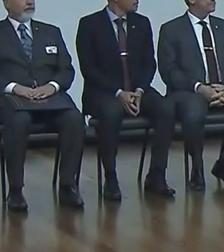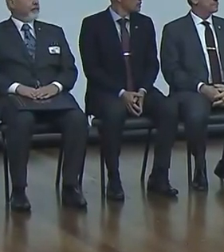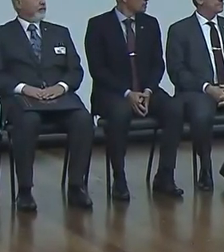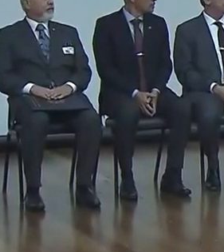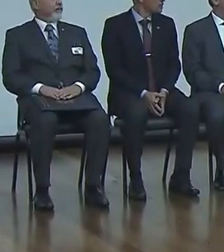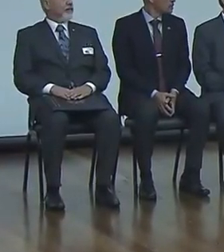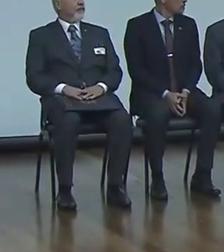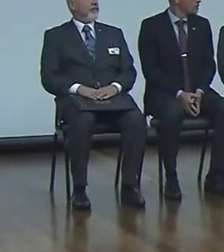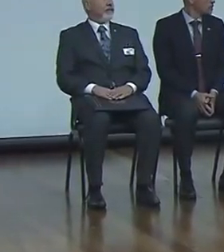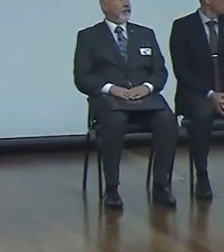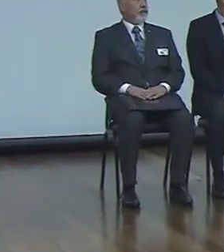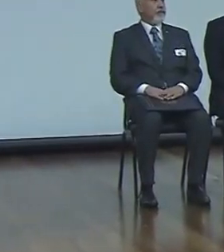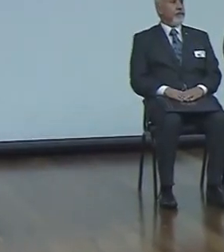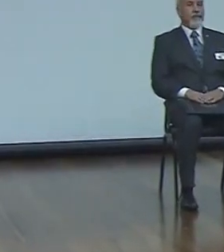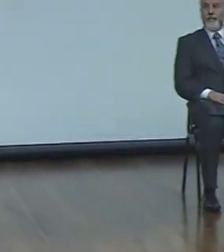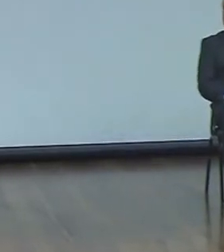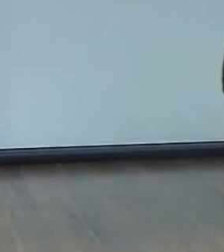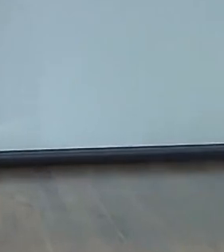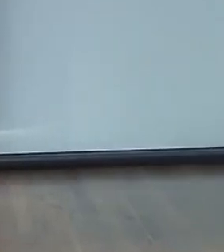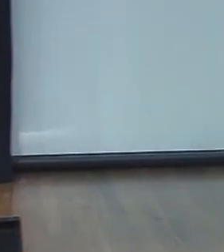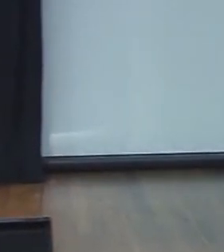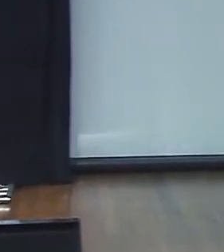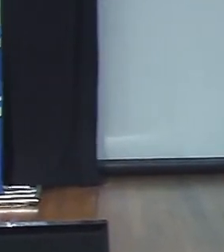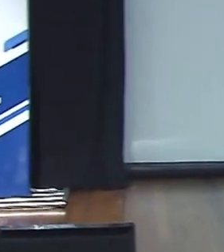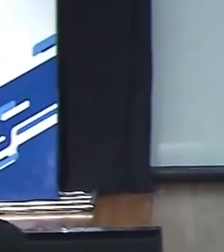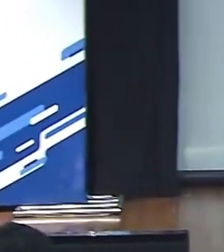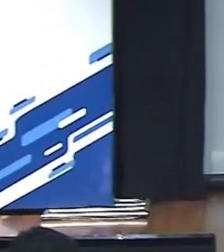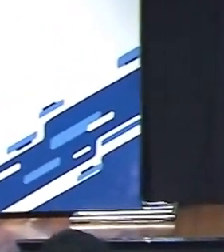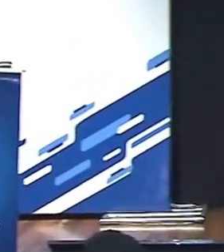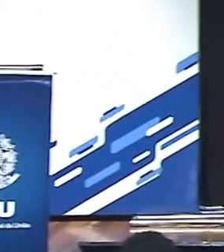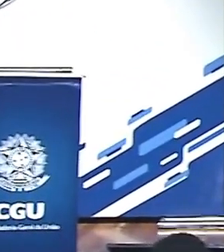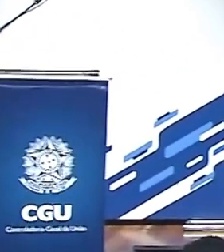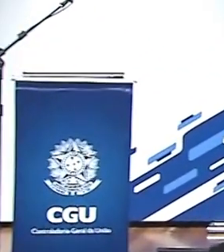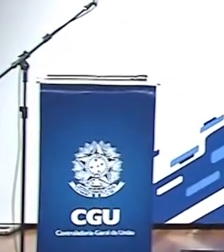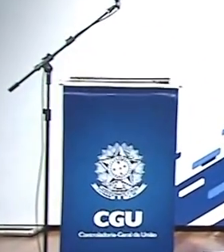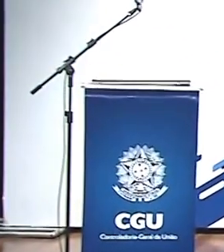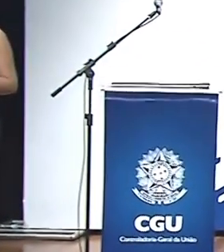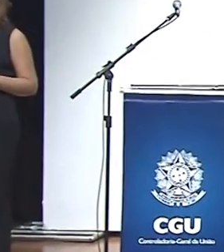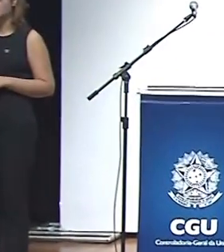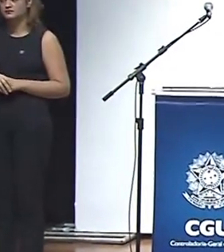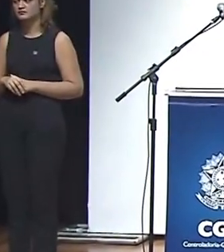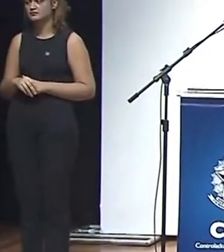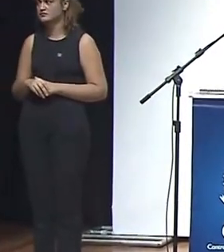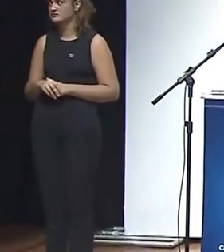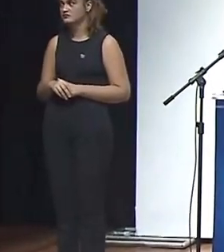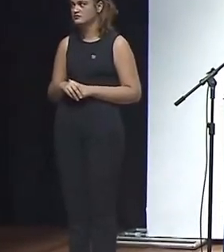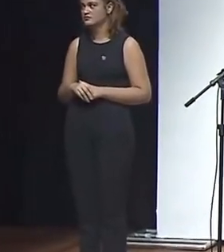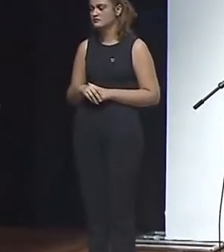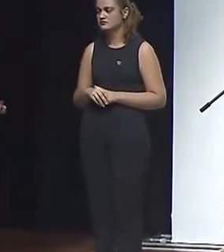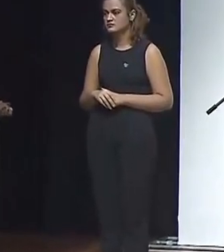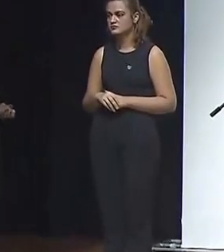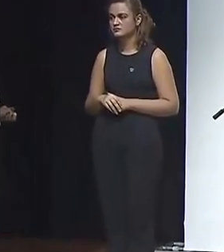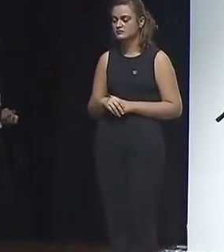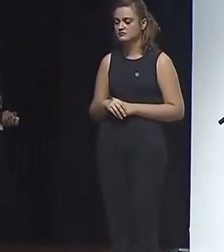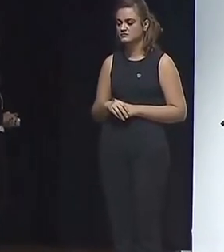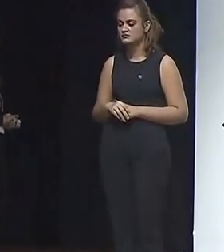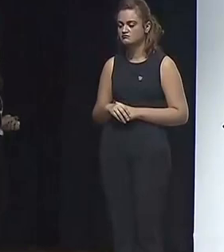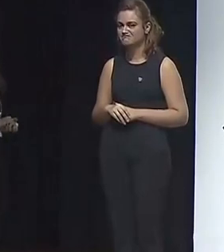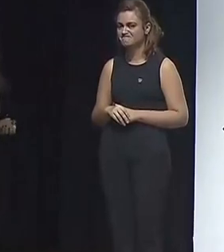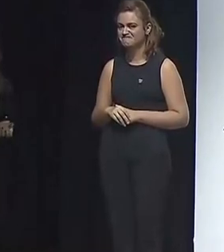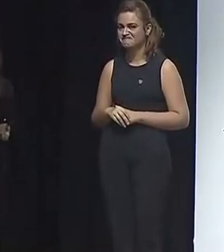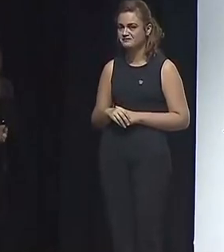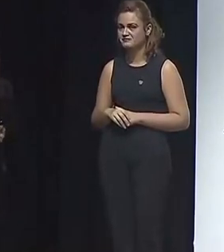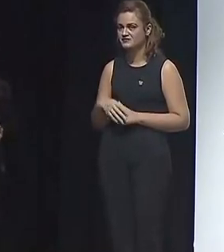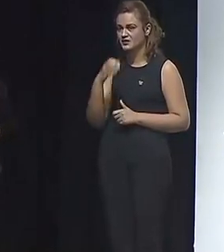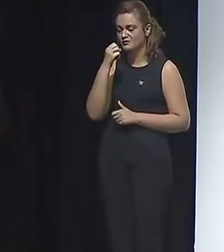Supremo Tribunal Federal, Dias Toffoli, defendeu o aprimoramento dos acordos de leniência como forma de preservar